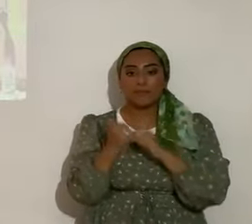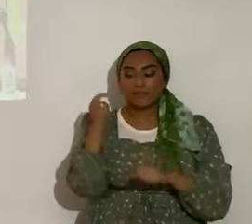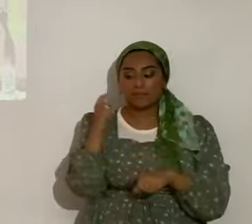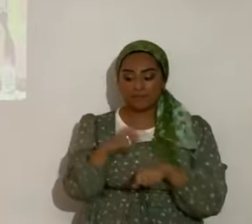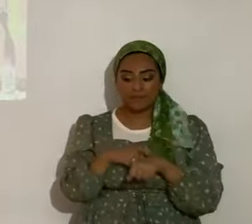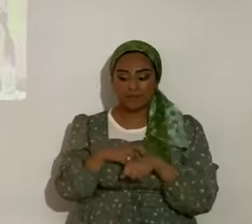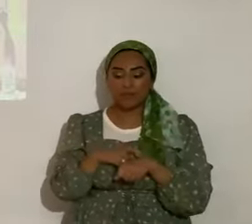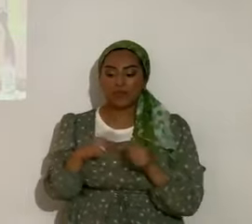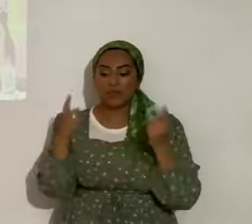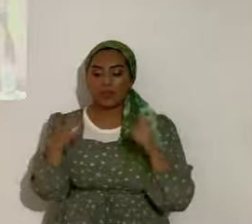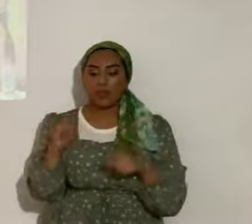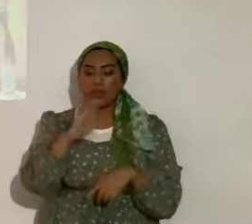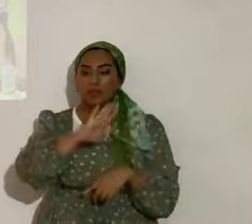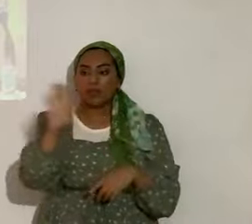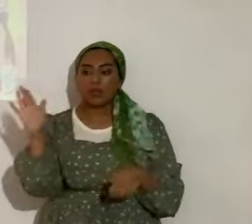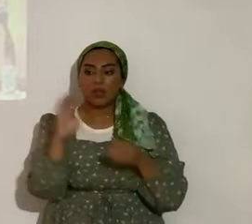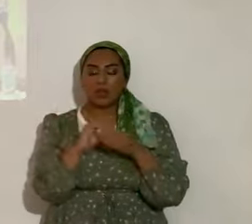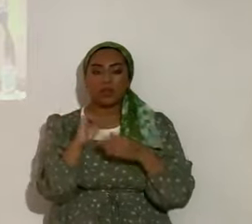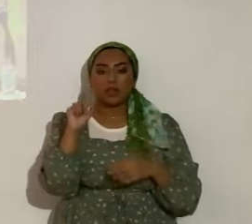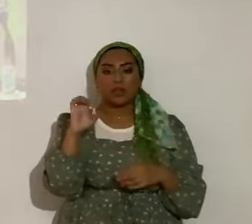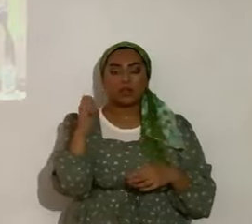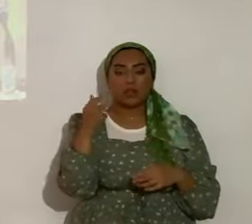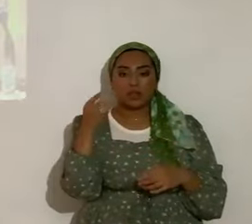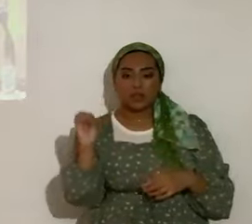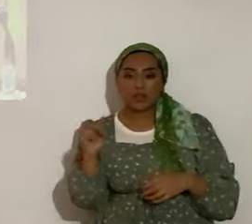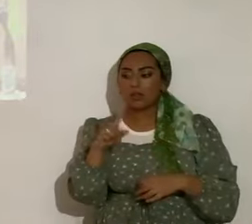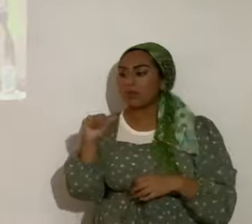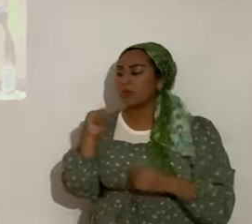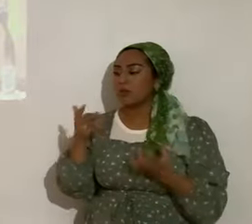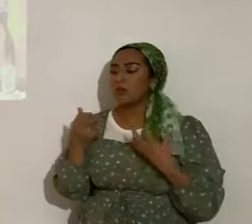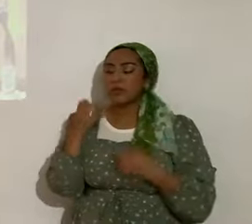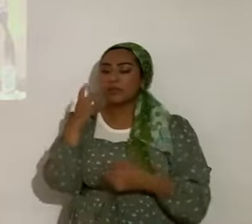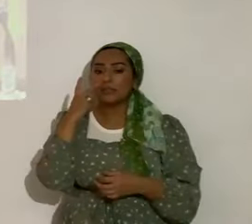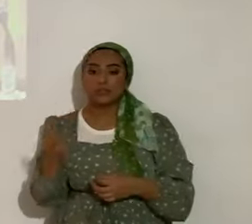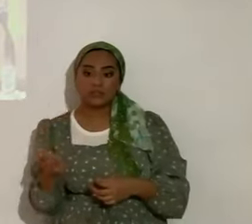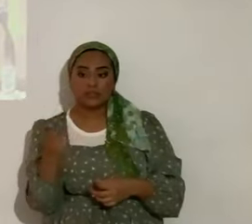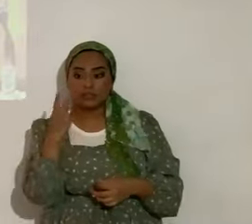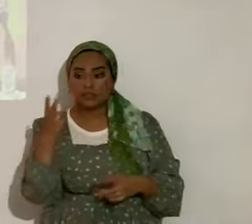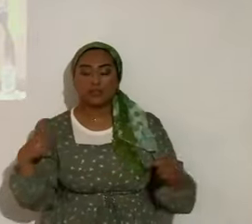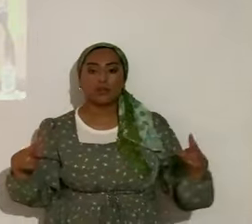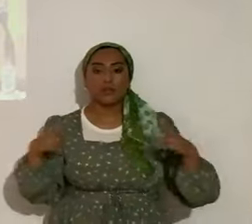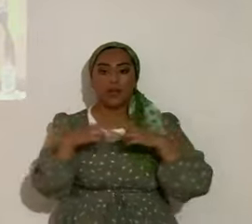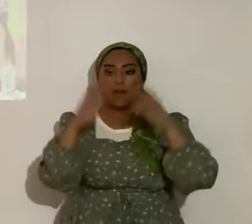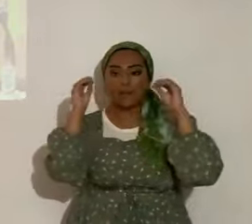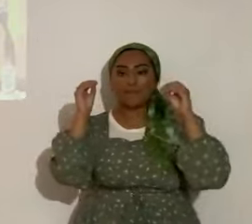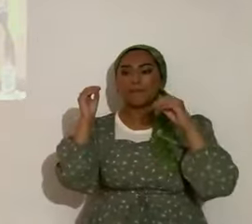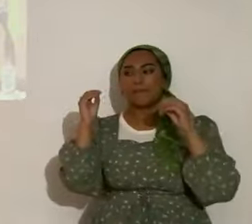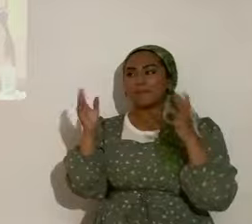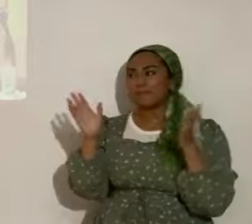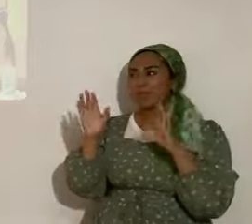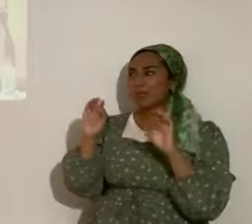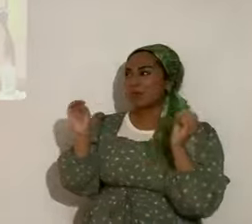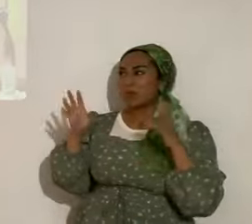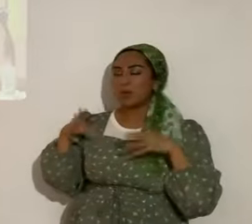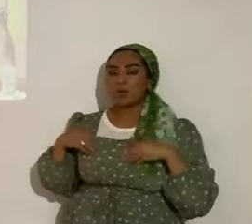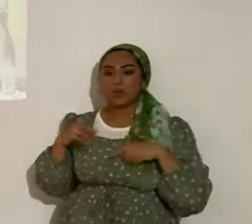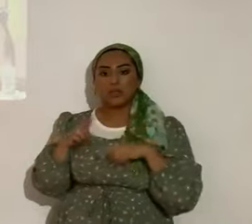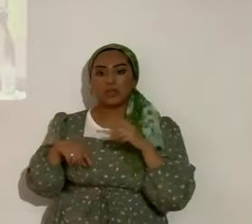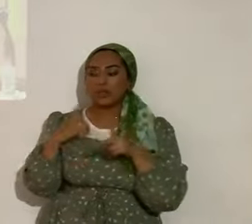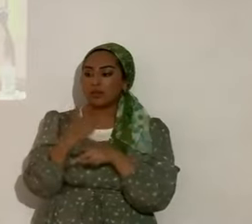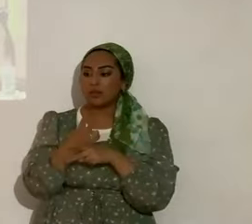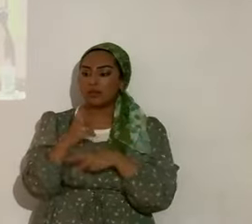generalmente por su propio ego, su orgullo. No quiere ver, ve el sermón del monte como algo inaceptable, como que no se puede cumplir